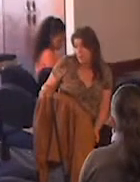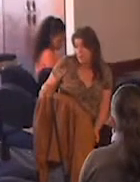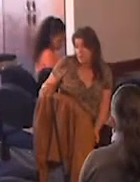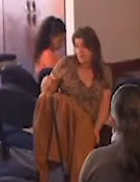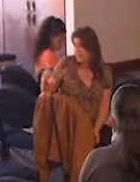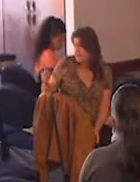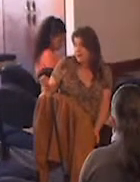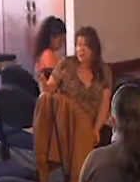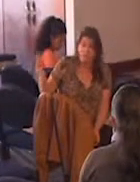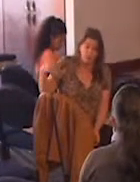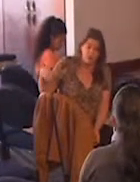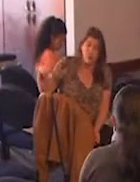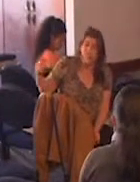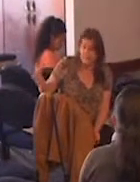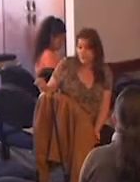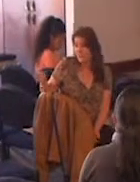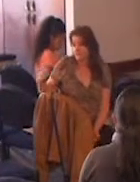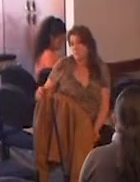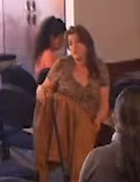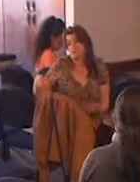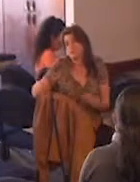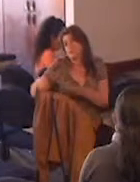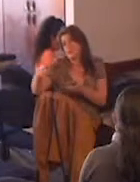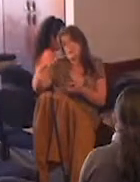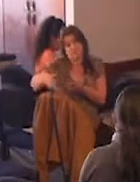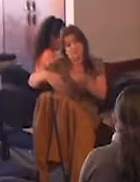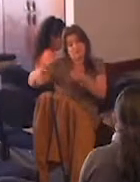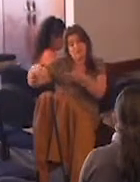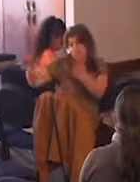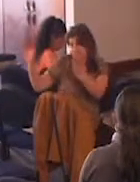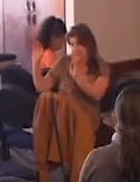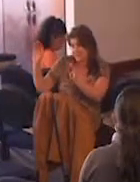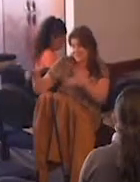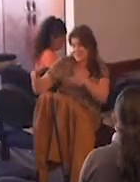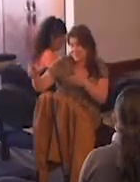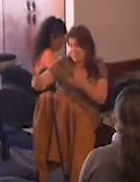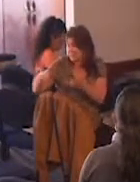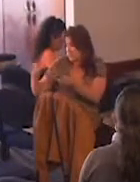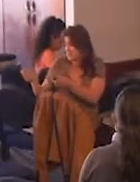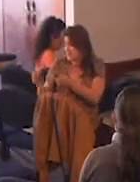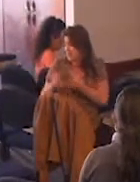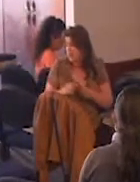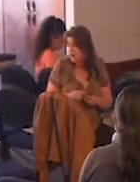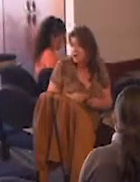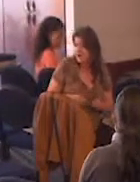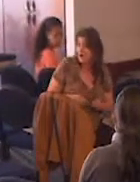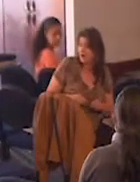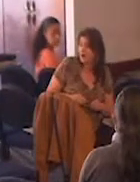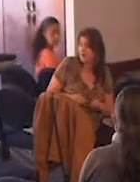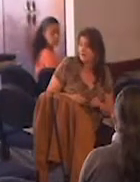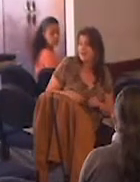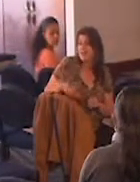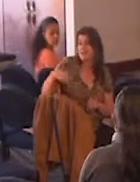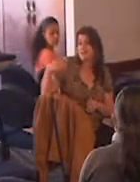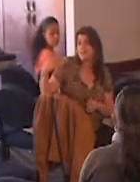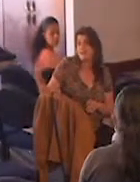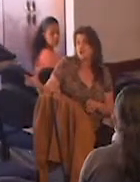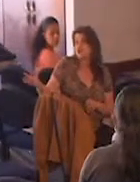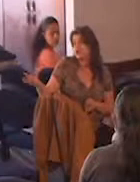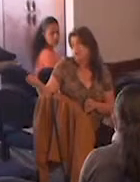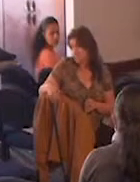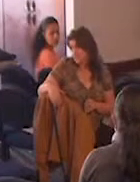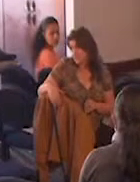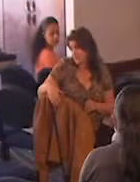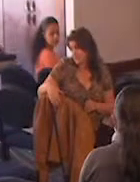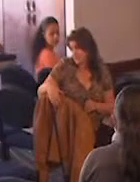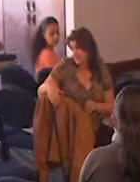quiero tal. Antes era, vamos a comprar las once, entonces señor, las once de la piel, déme las papas y esto. Ahora él